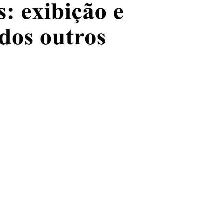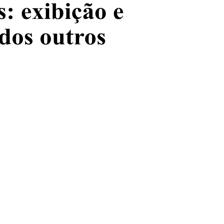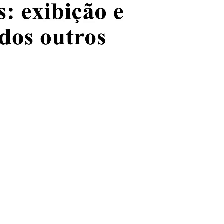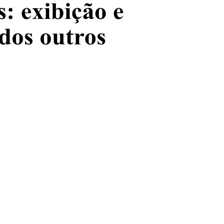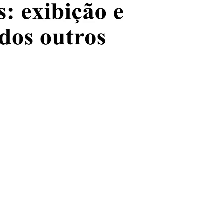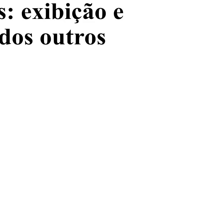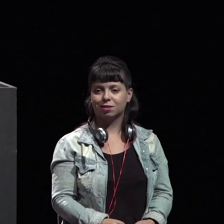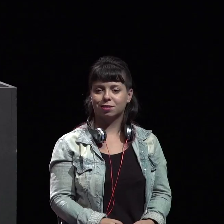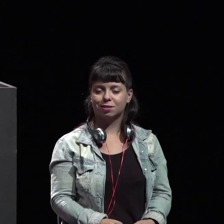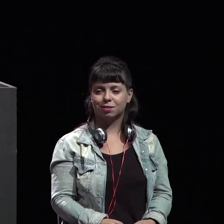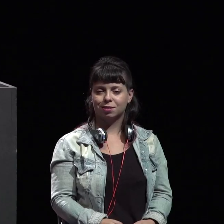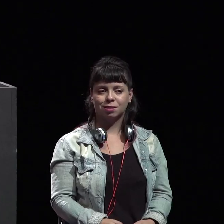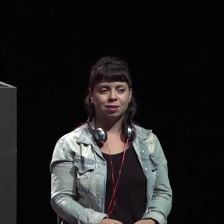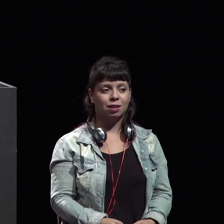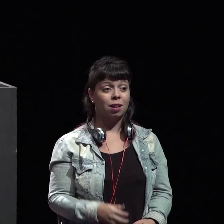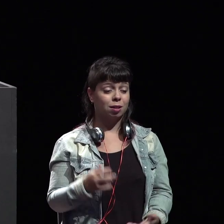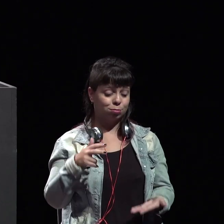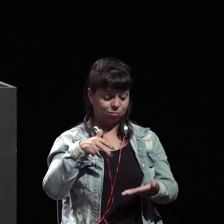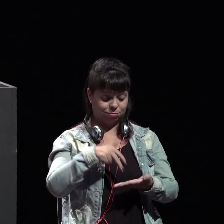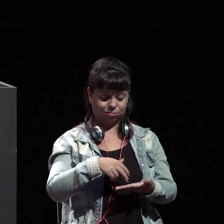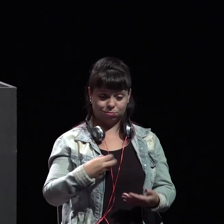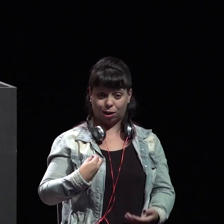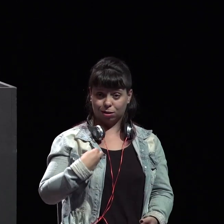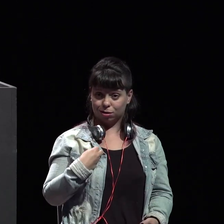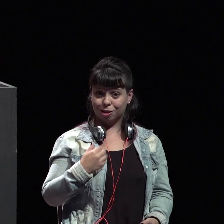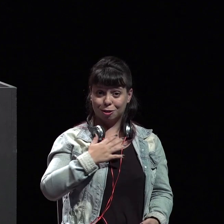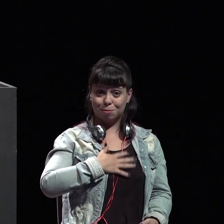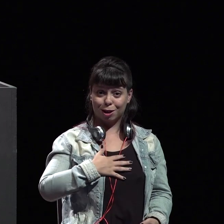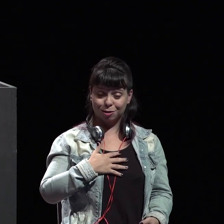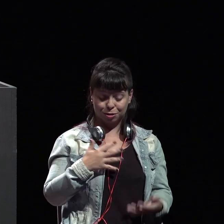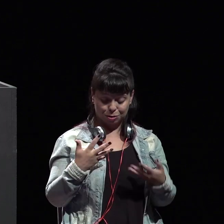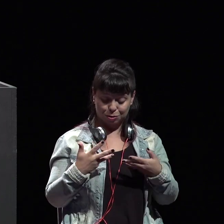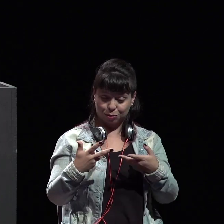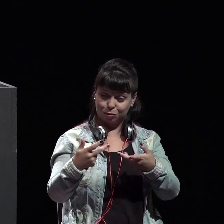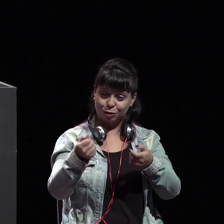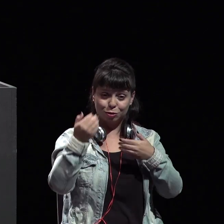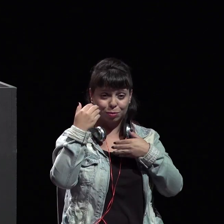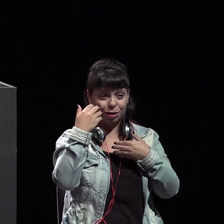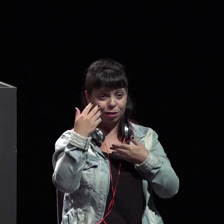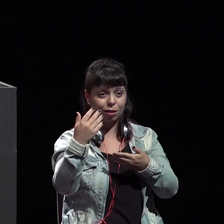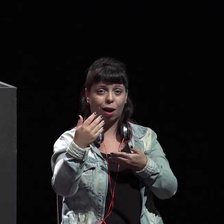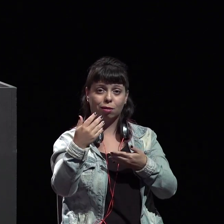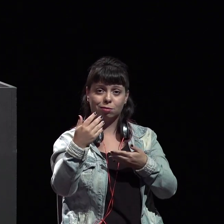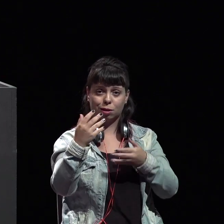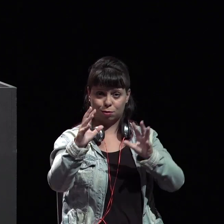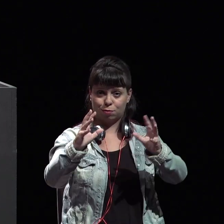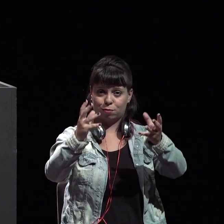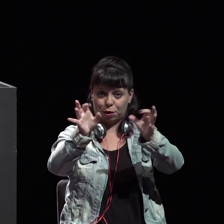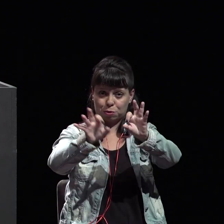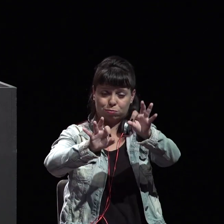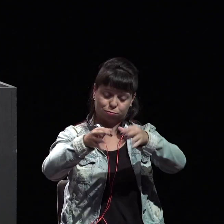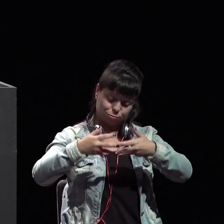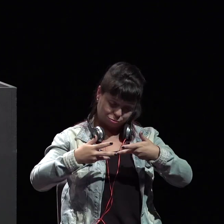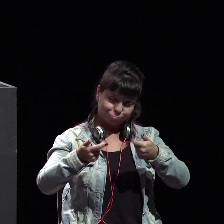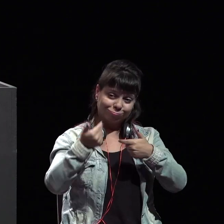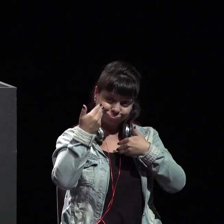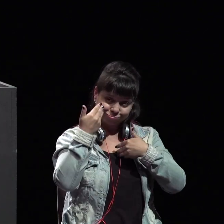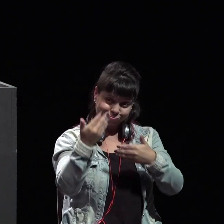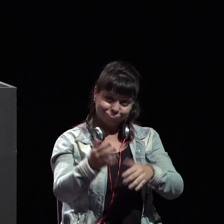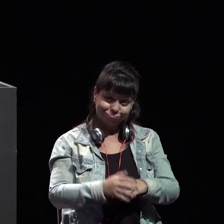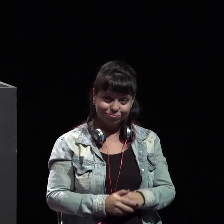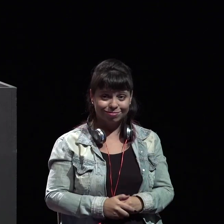Bom dia, é um prazer estar aqui. Queria agradecer o convite, a organização do evento. Eu vou ler